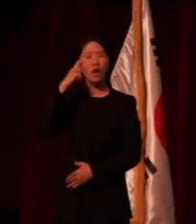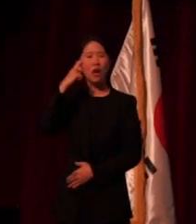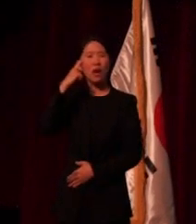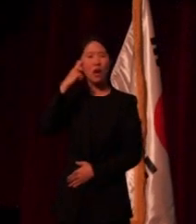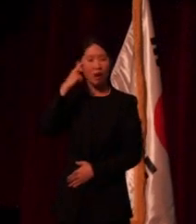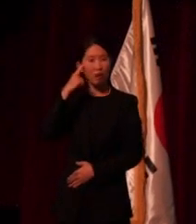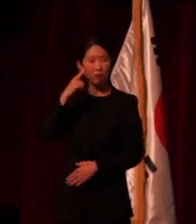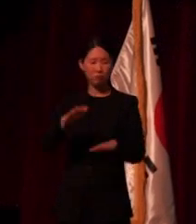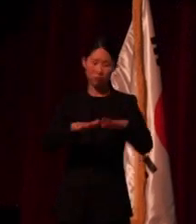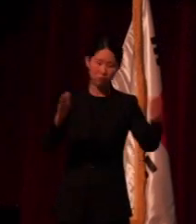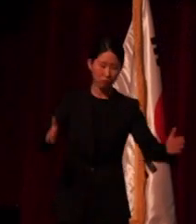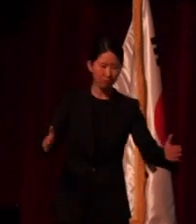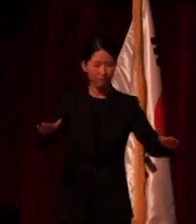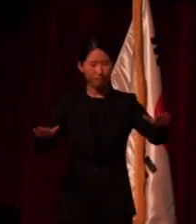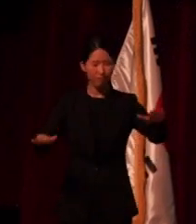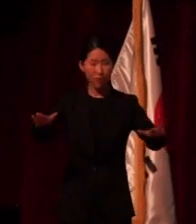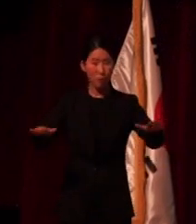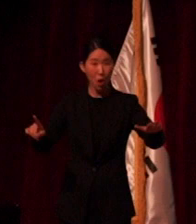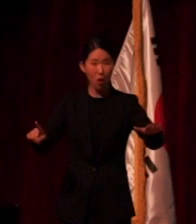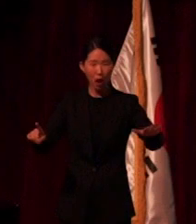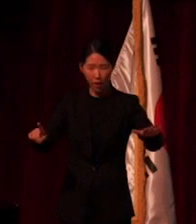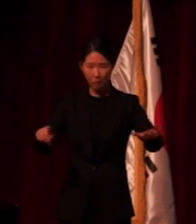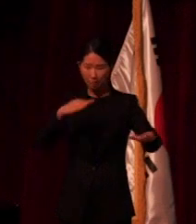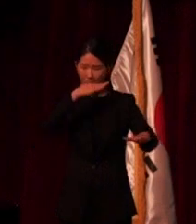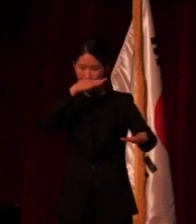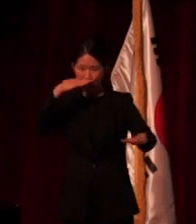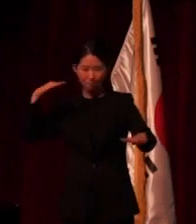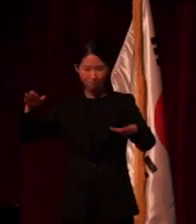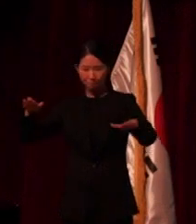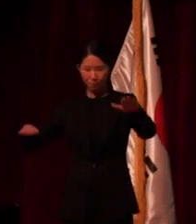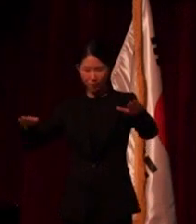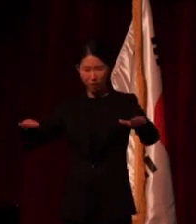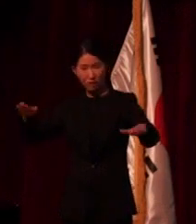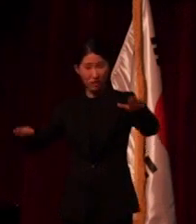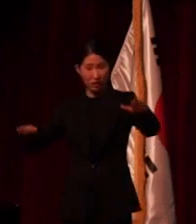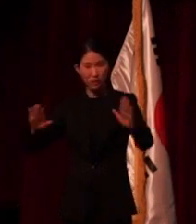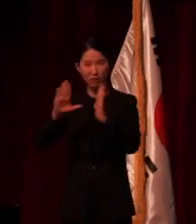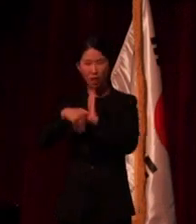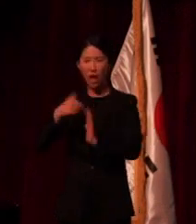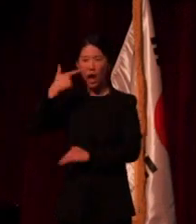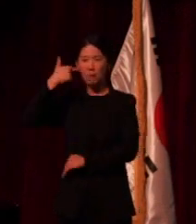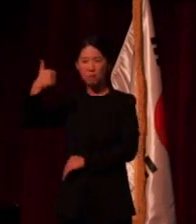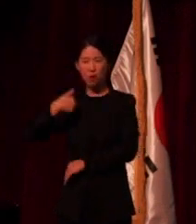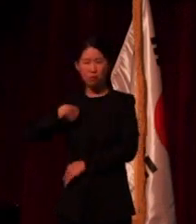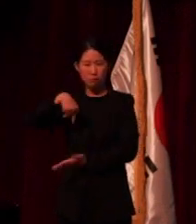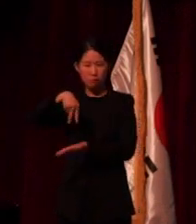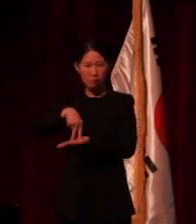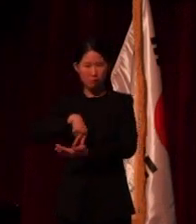책상과 식탁 뒤에는 수평 맞추기의 귀재인 아빠가 서 있습니다.